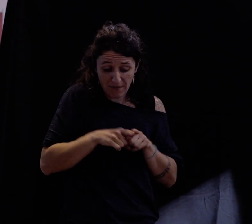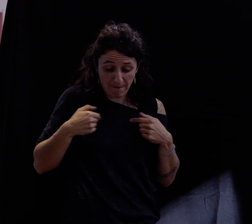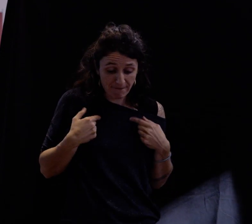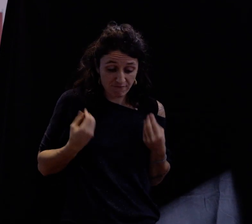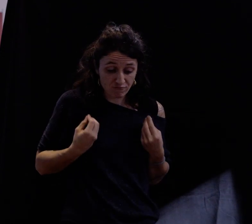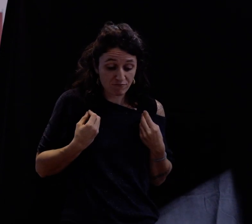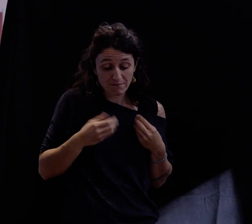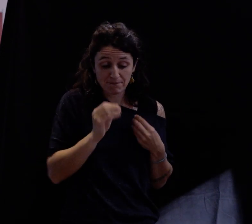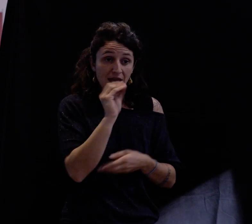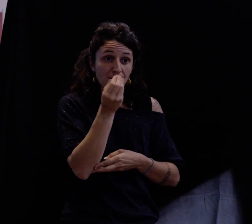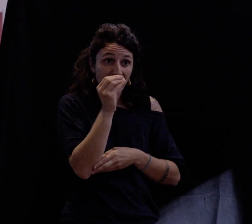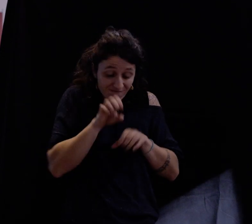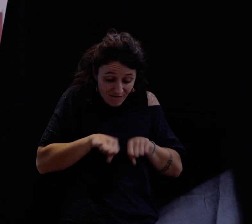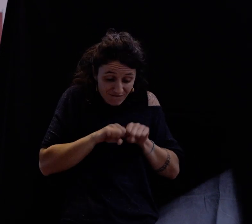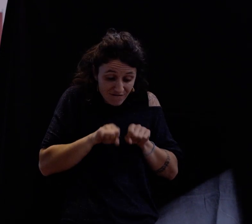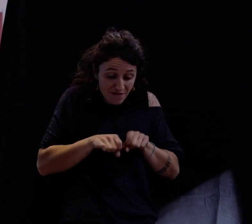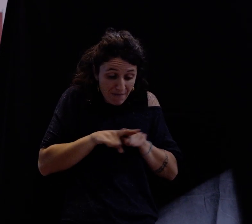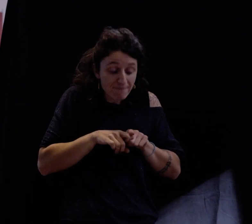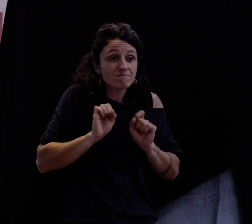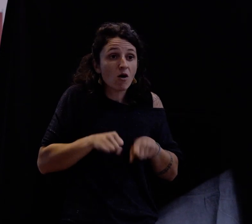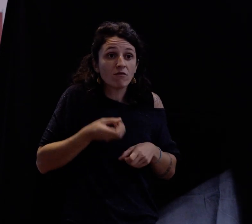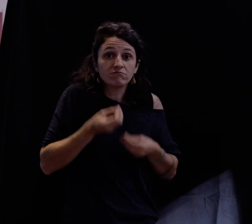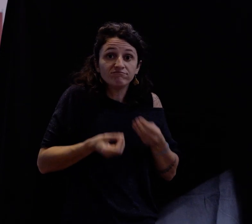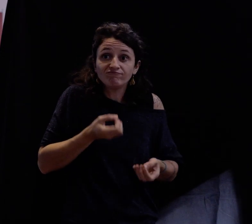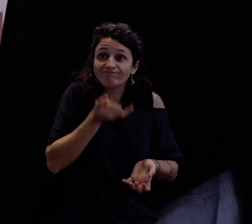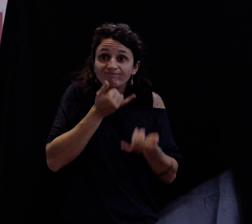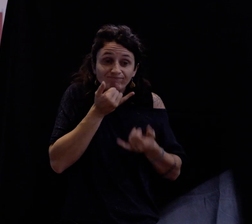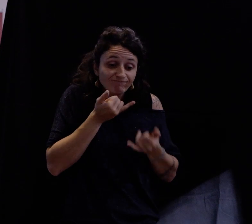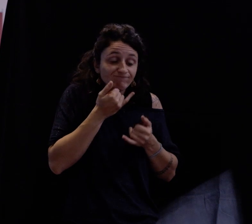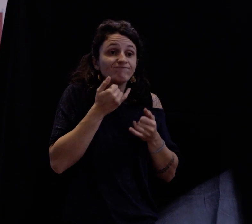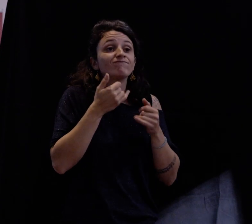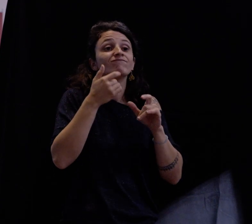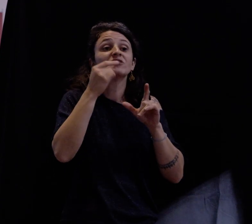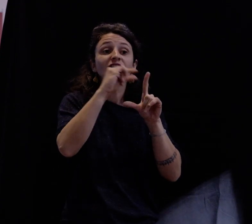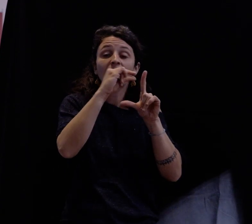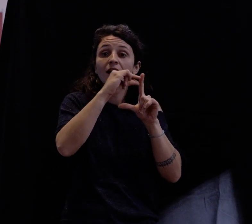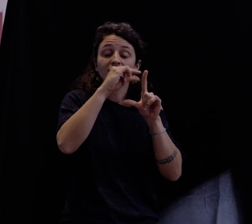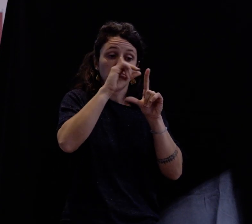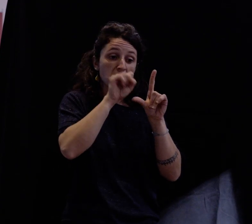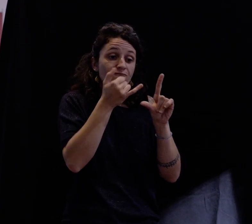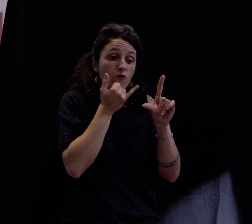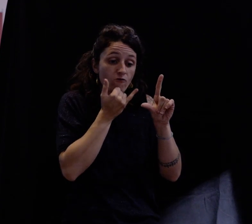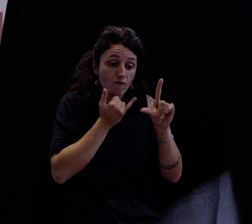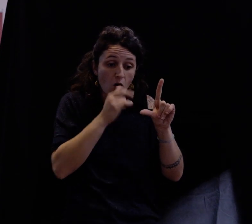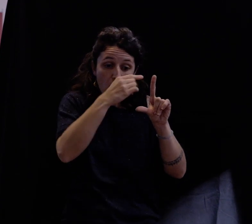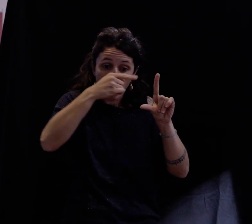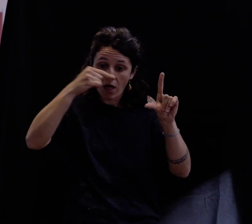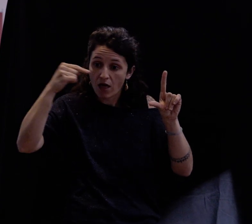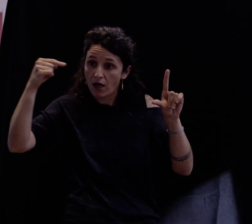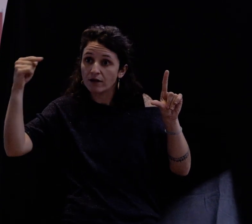de l'évolution des espèces. Et la plupart du temps, les fautes, elles apparaissent dans des endroits qui n'ont pas de conséquences.